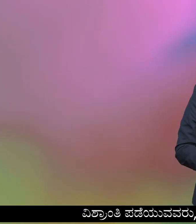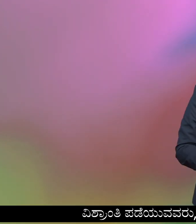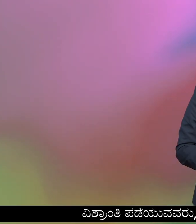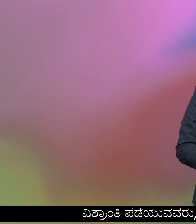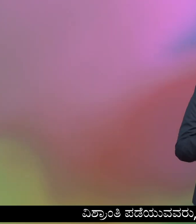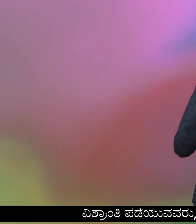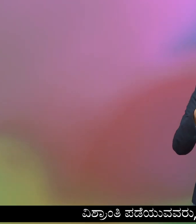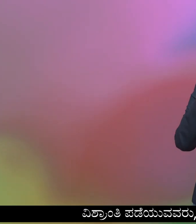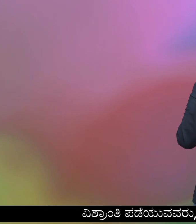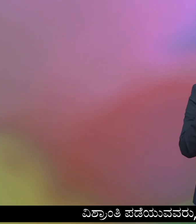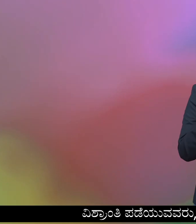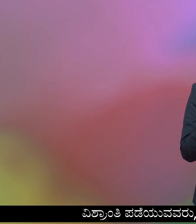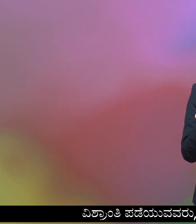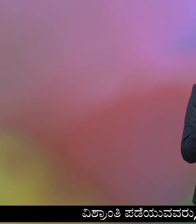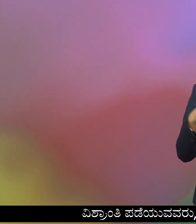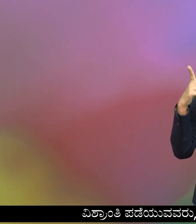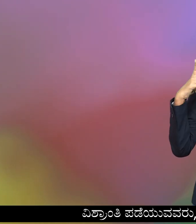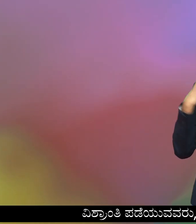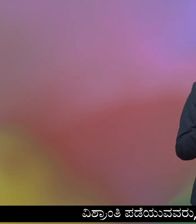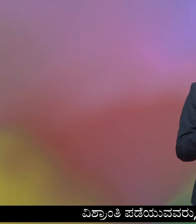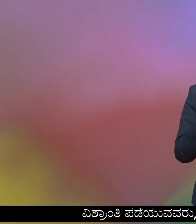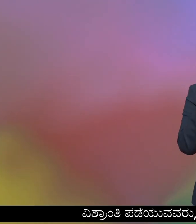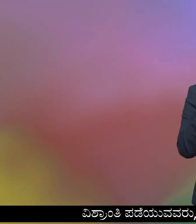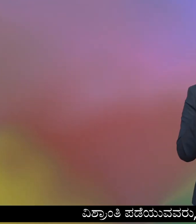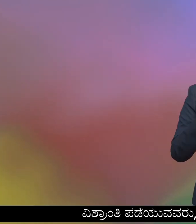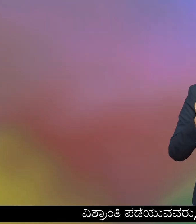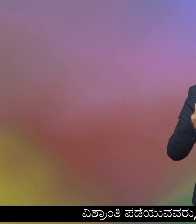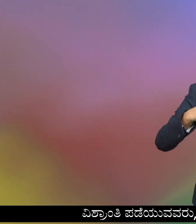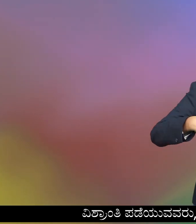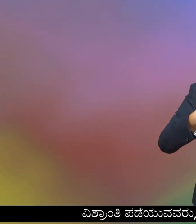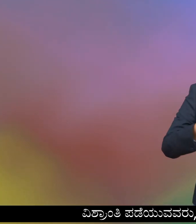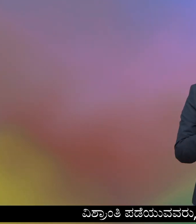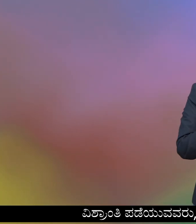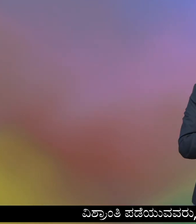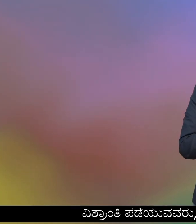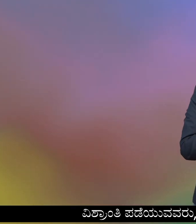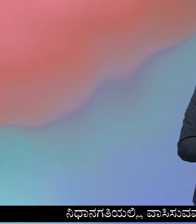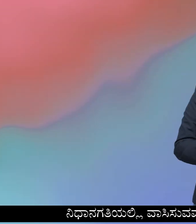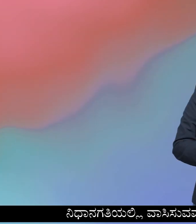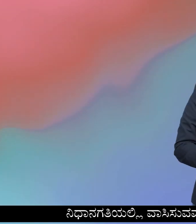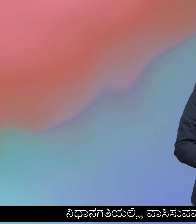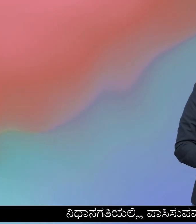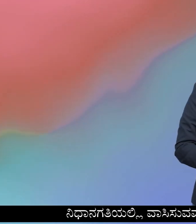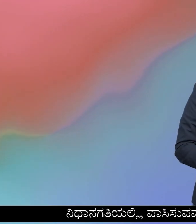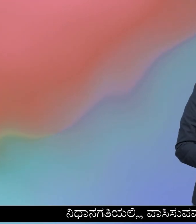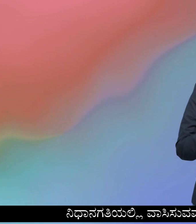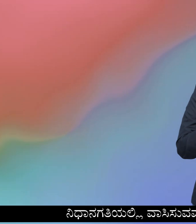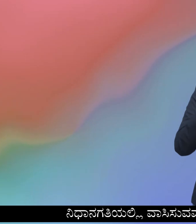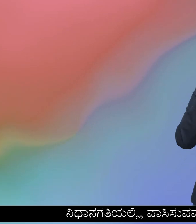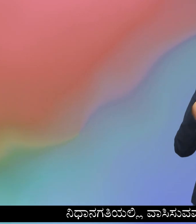ವಿಶ್ರಾಂತಿ ಪಡೆಯುವವರು ನಿರಂತರವಾಗಿ ಉದ್ವಿಗ್ನರಾದವರು ಮತ್ತು ನಿಧಾನ ಗತಿಯಲ್ಲಿ